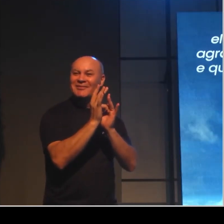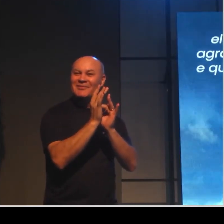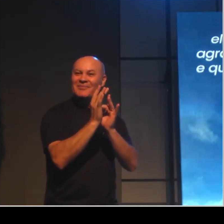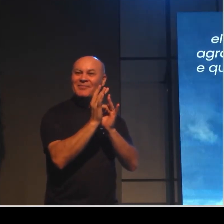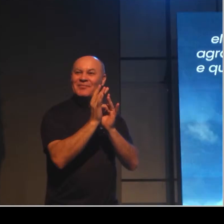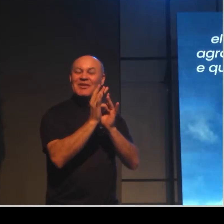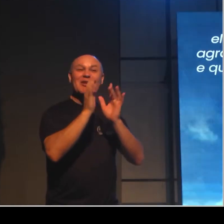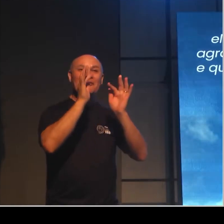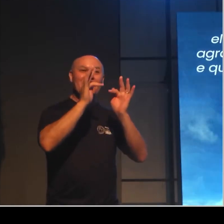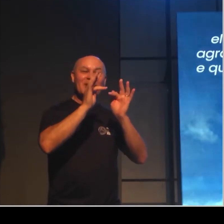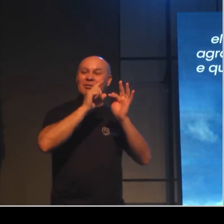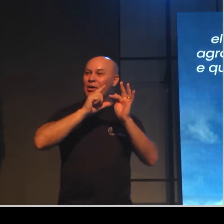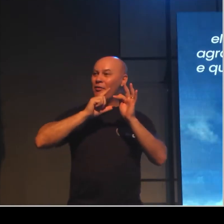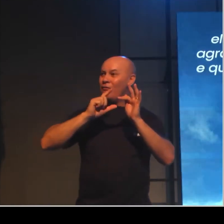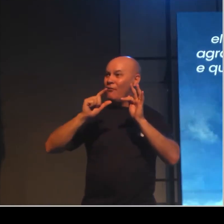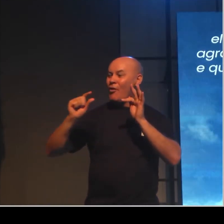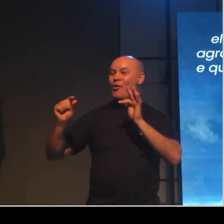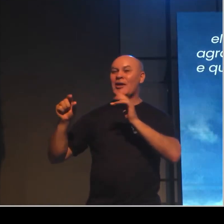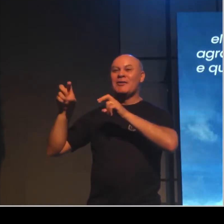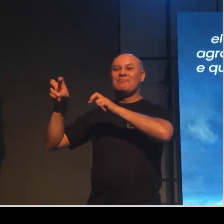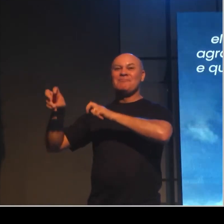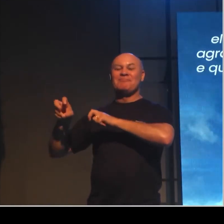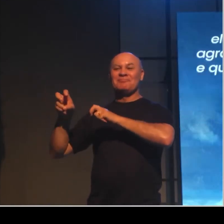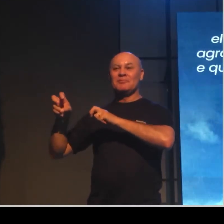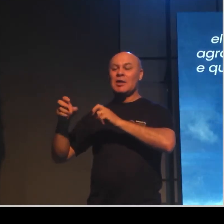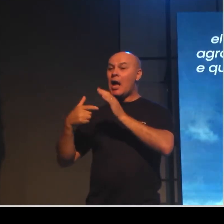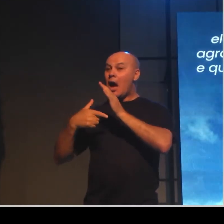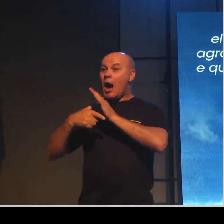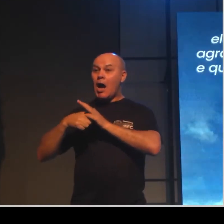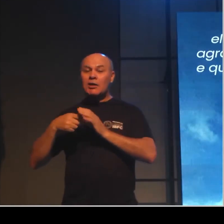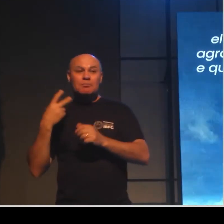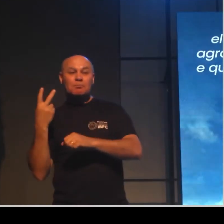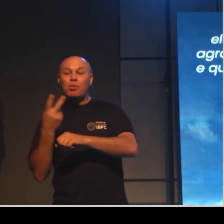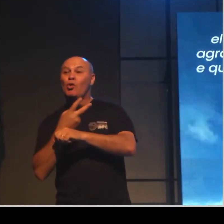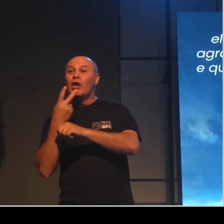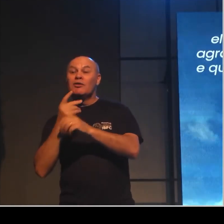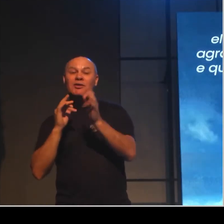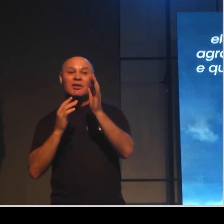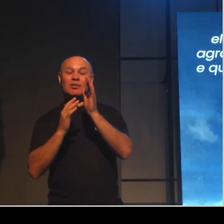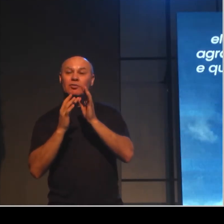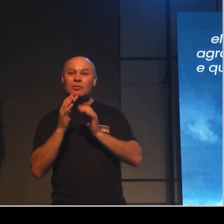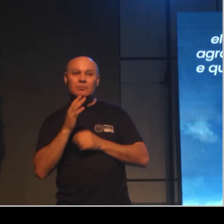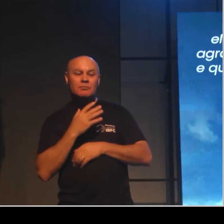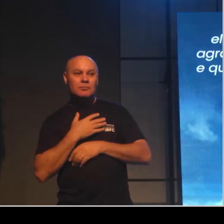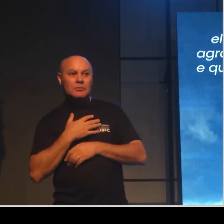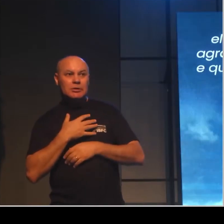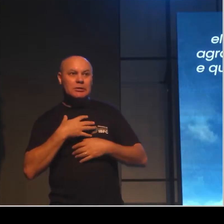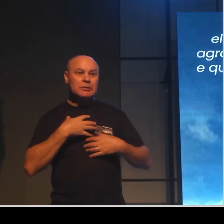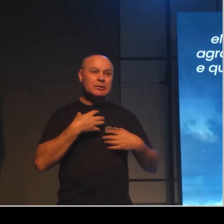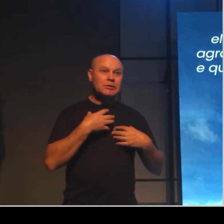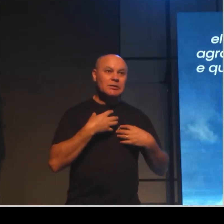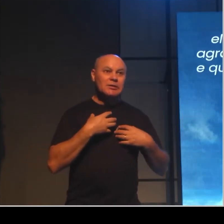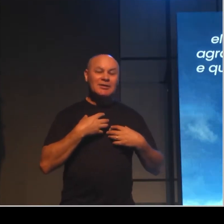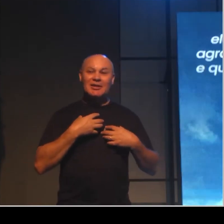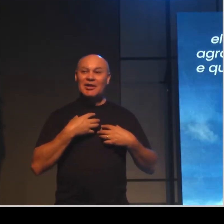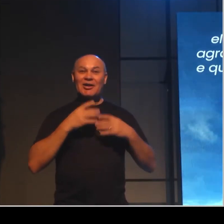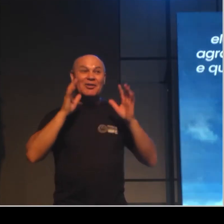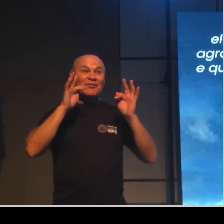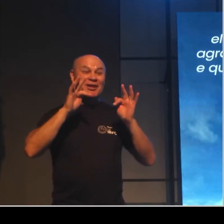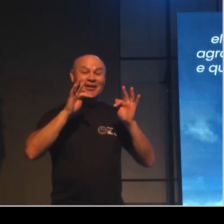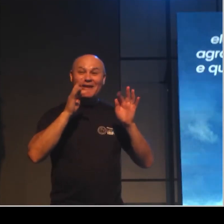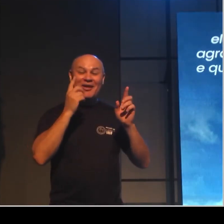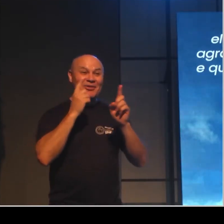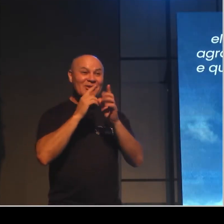Eles voltaram agora comemorando, celebrando. Gente, Natal é festa.